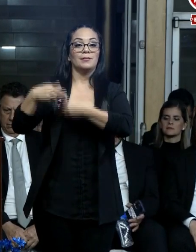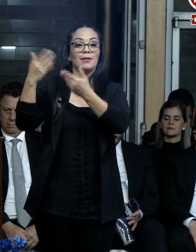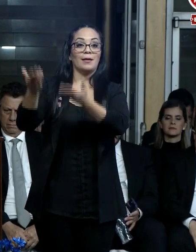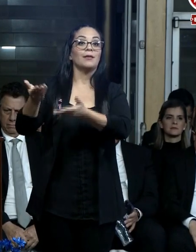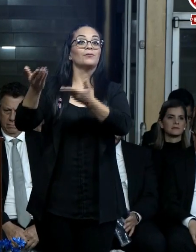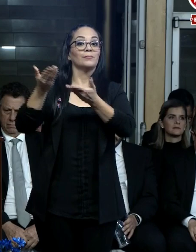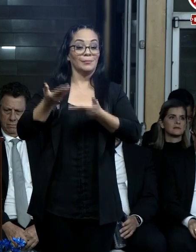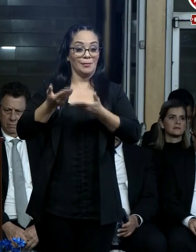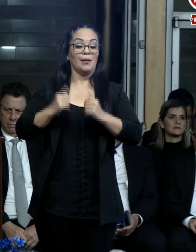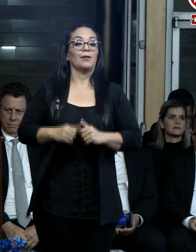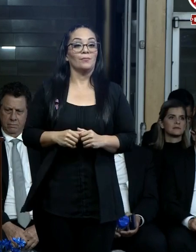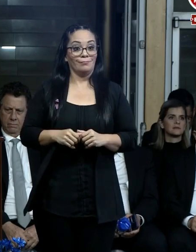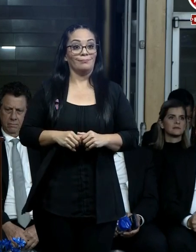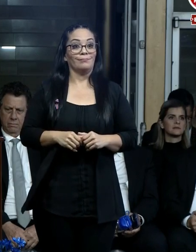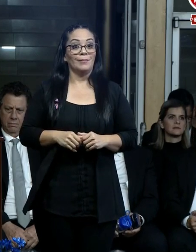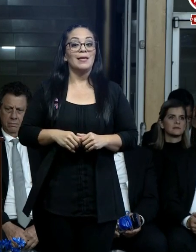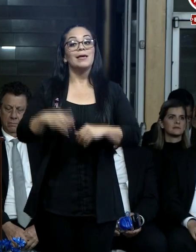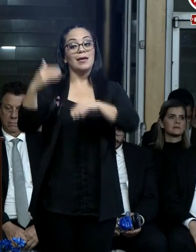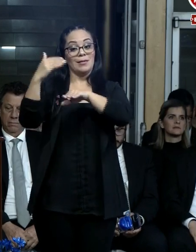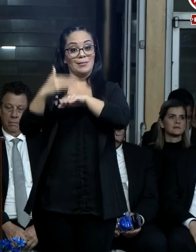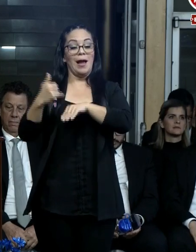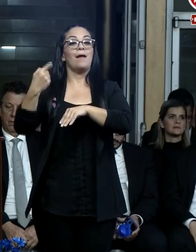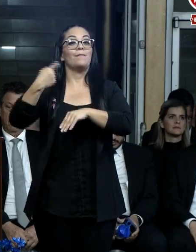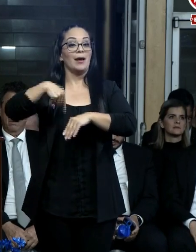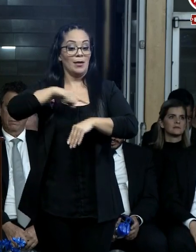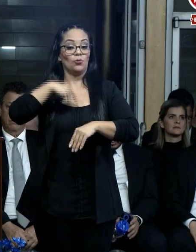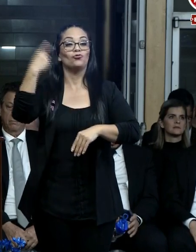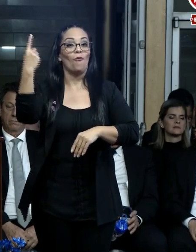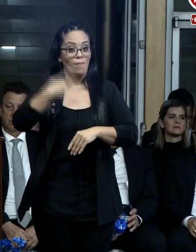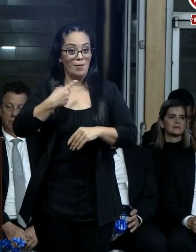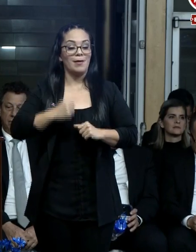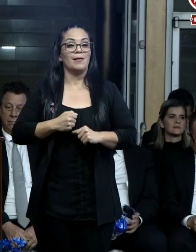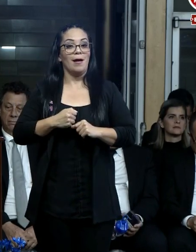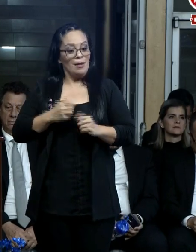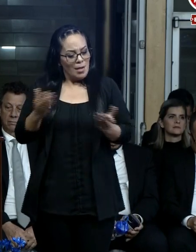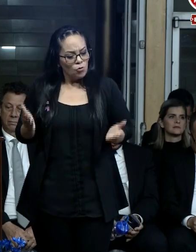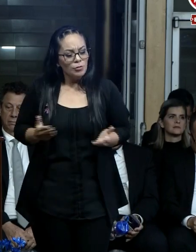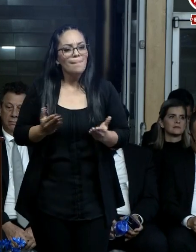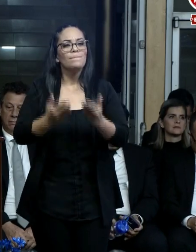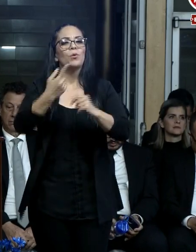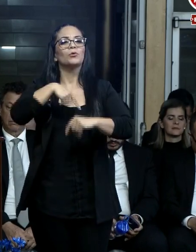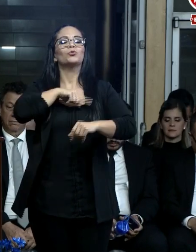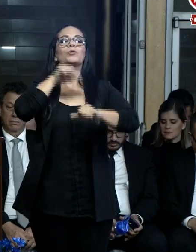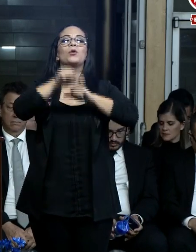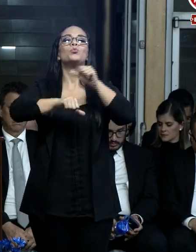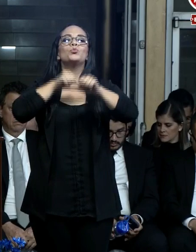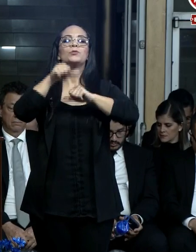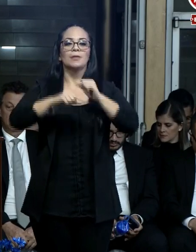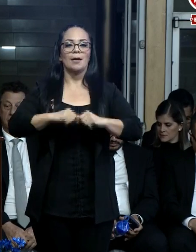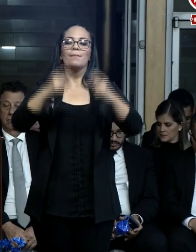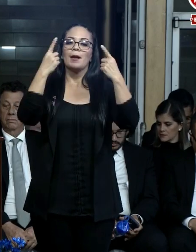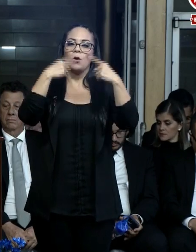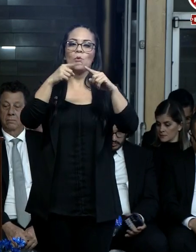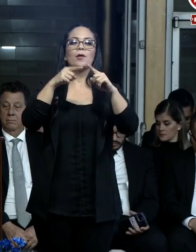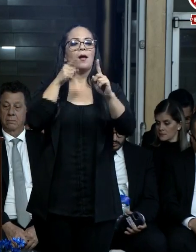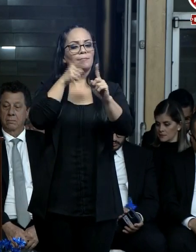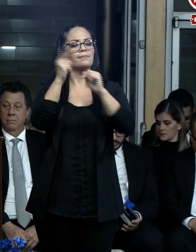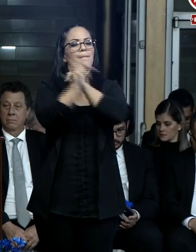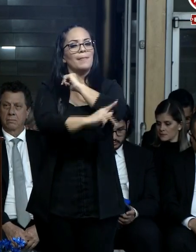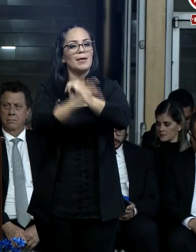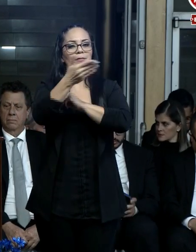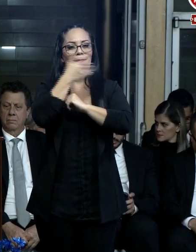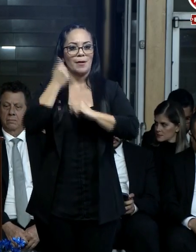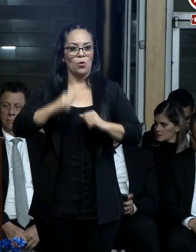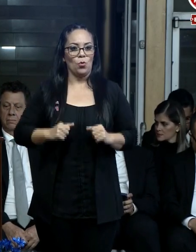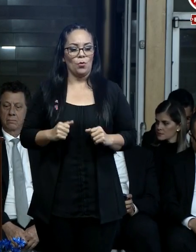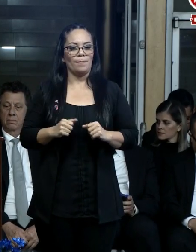llama, que nos obliga, que nos empuja a luchar por un país mejor,